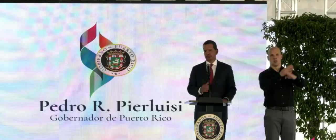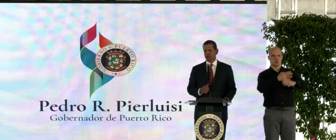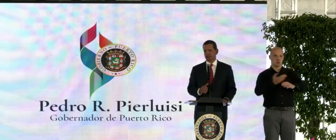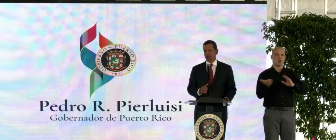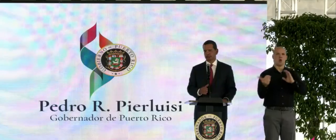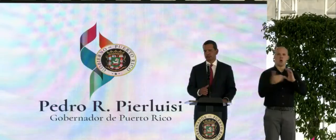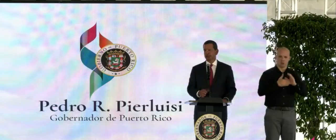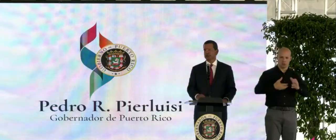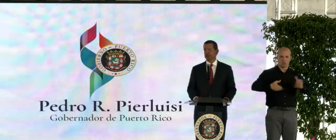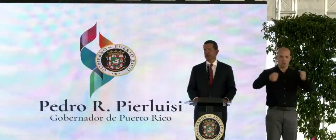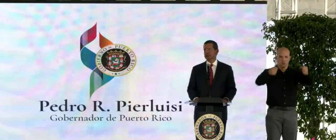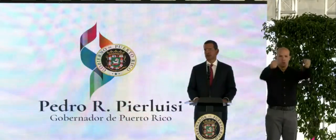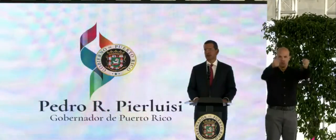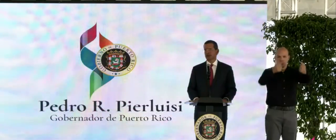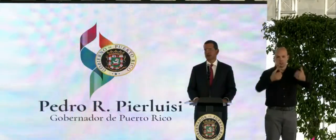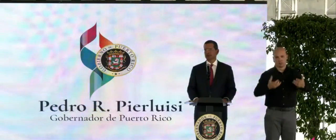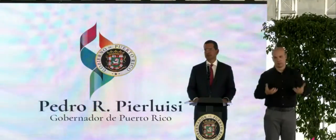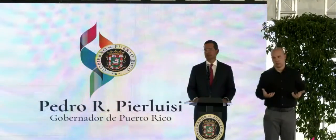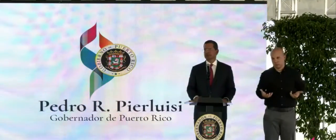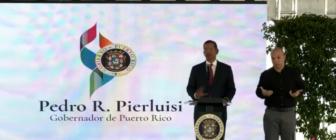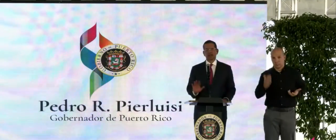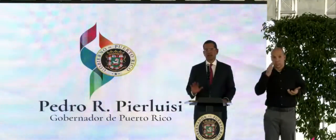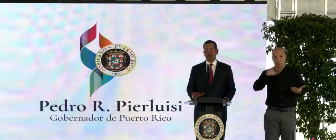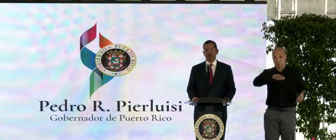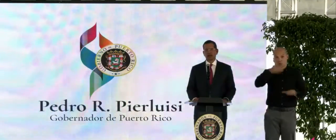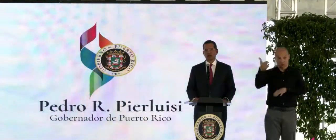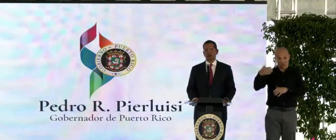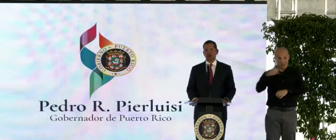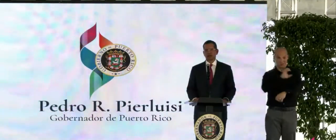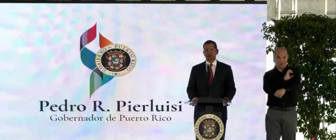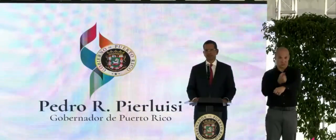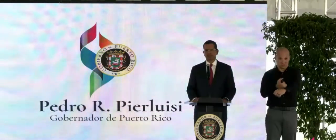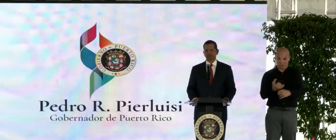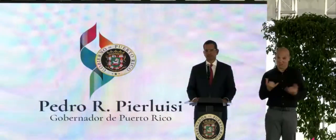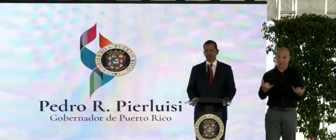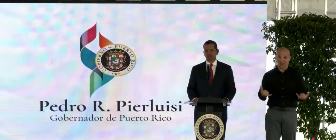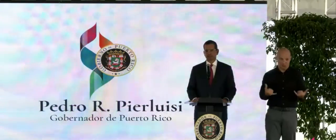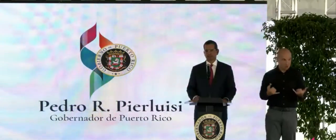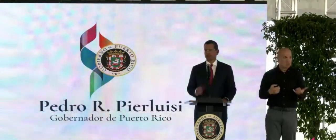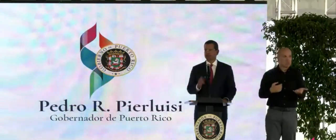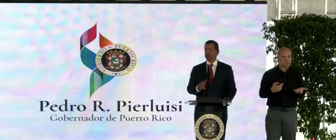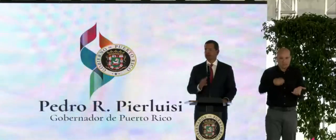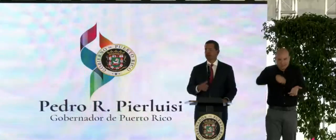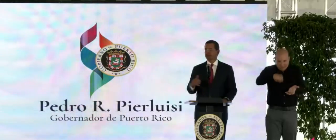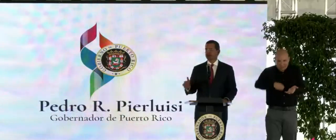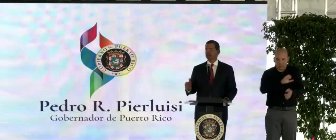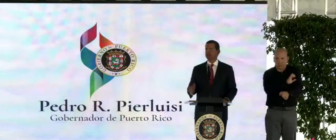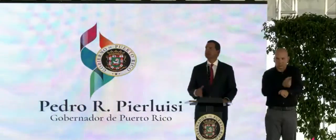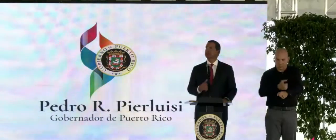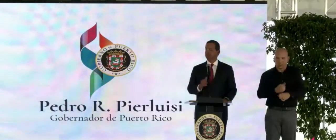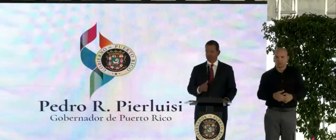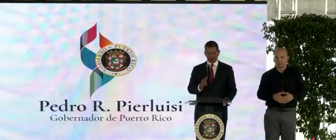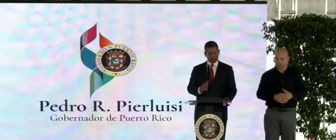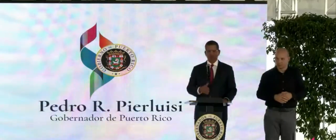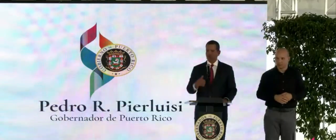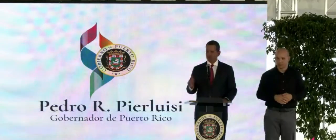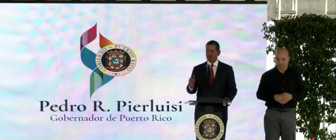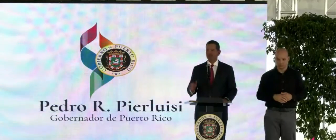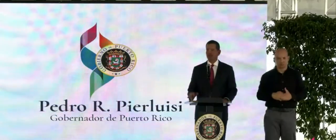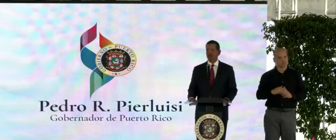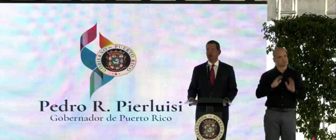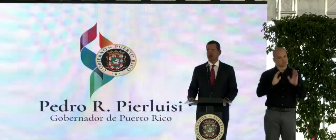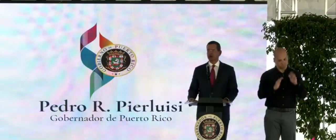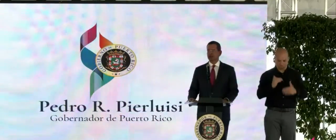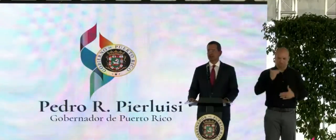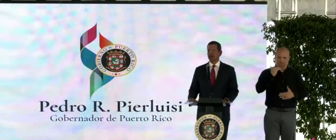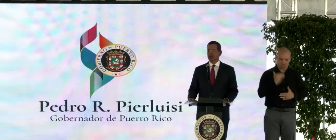apagones selectivos en medio de una crisis energética, donde sabemos que estamos en una época del año que hay alta demanda de consumo energético y los apagones que han ocurrido? Paso a